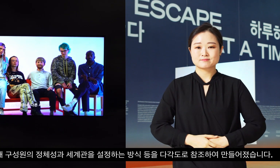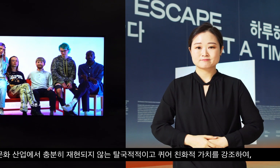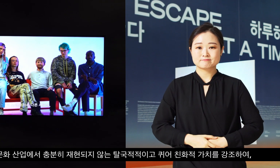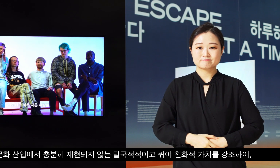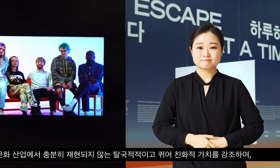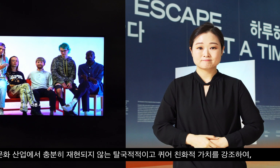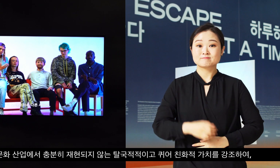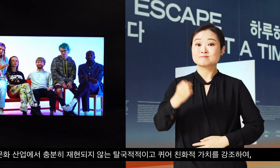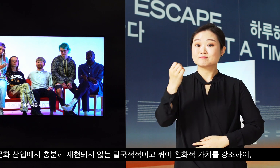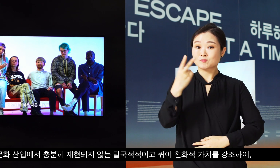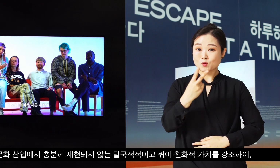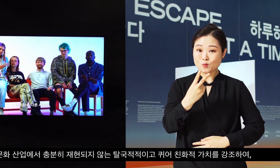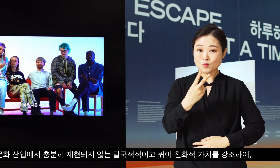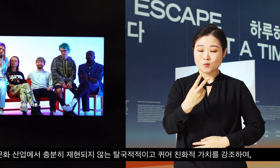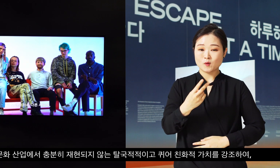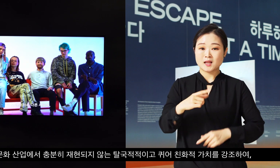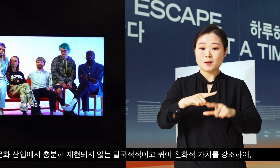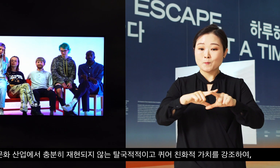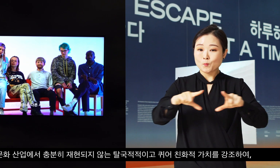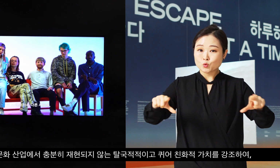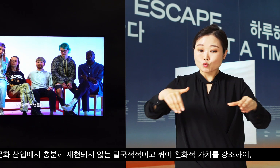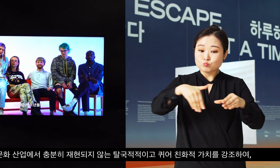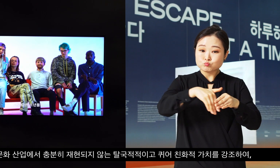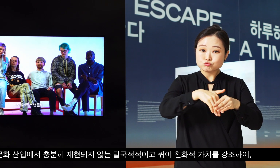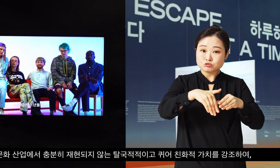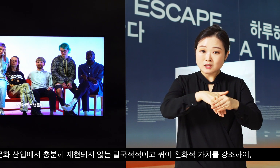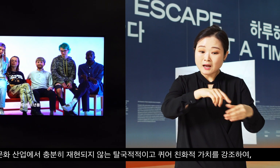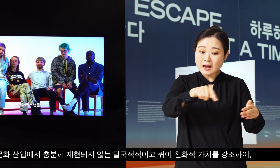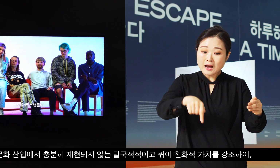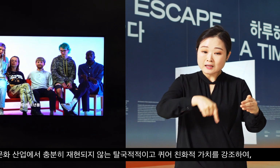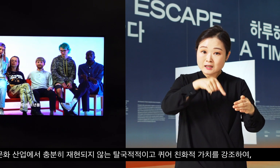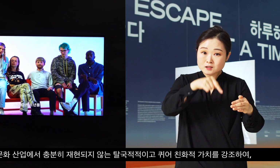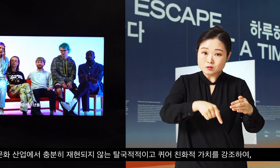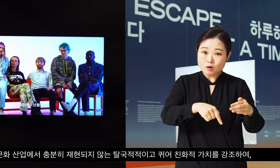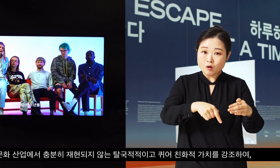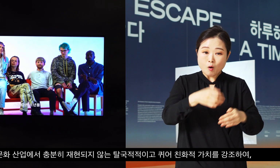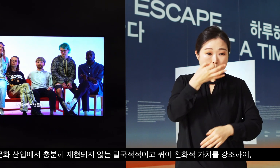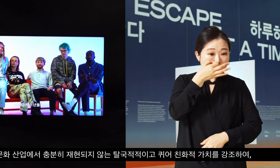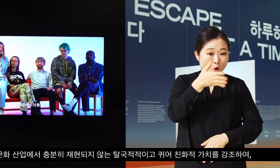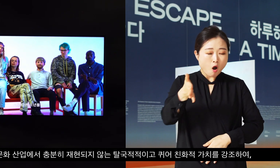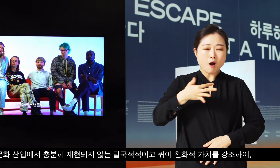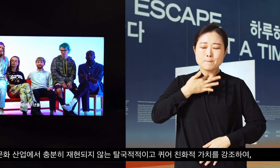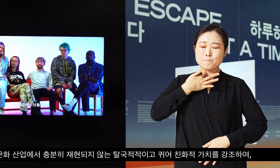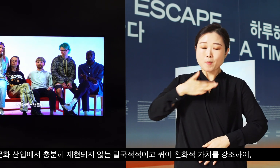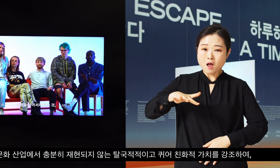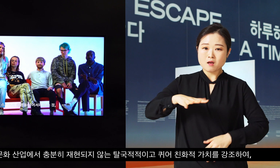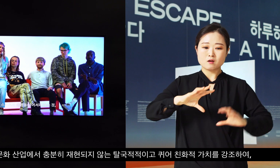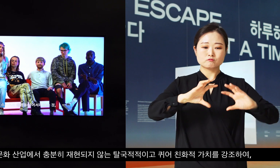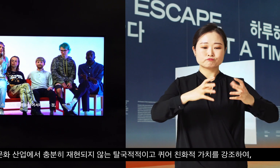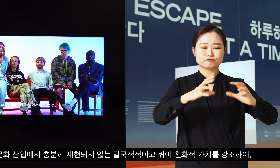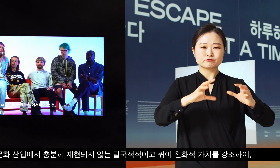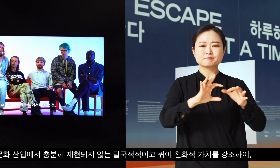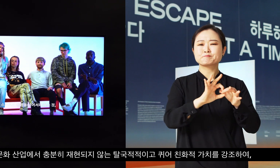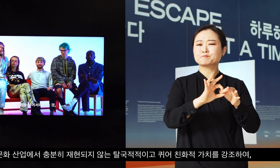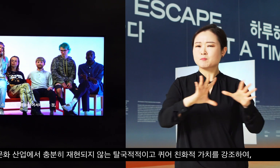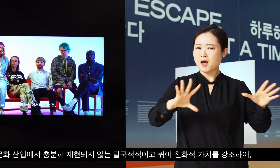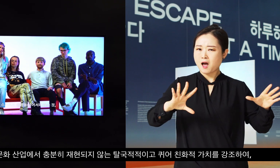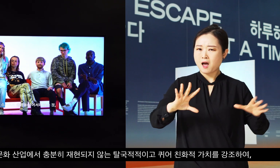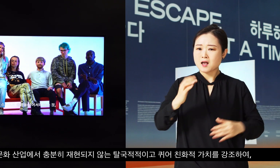나아가 대중문화 산업에서 충분히 재현되지 않는 탈국적적이고 퀴어 친화적 가치를